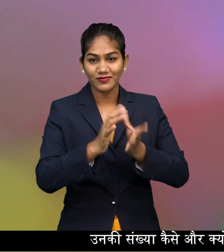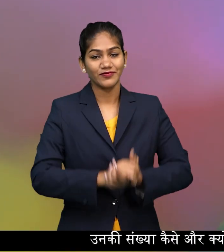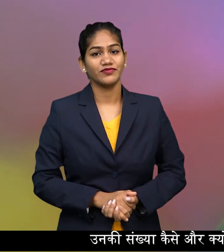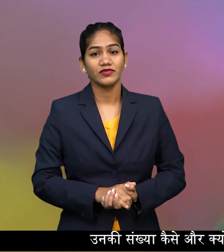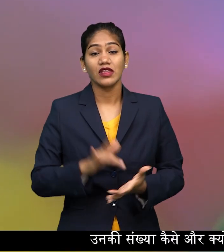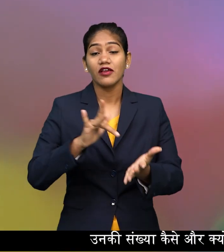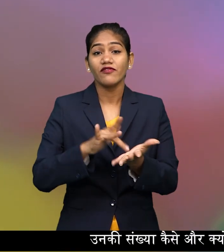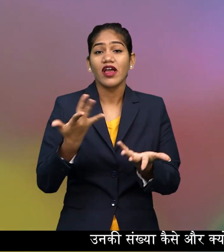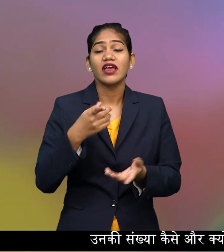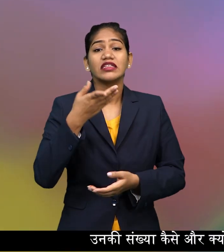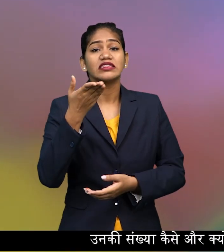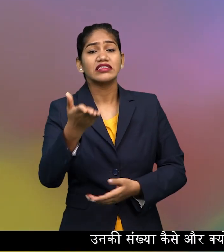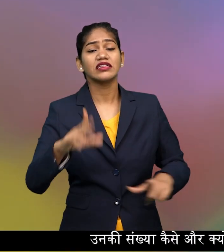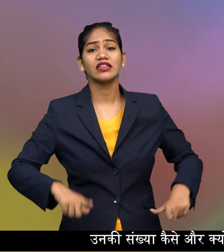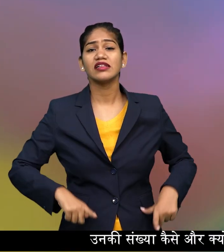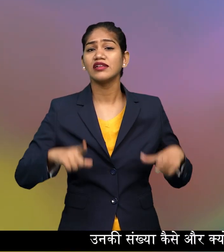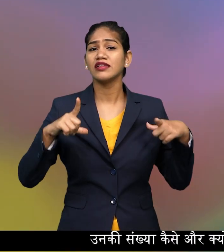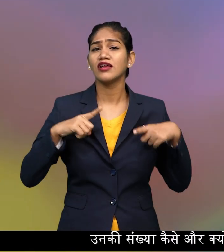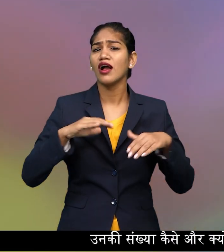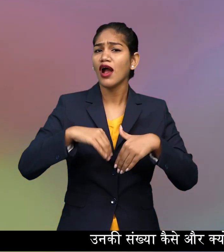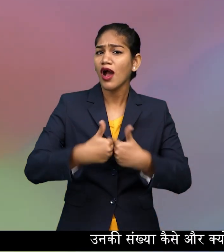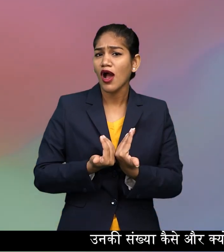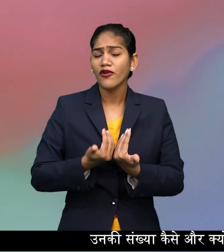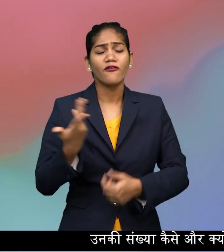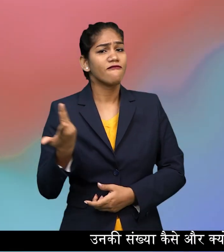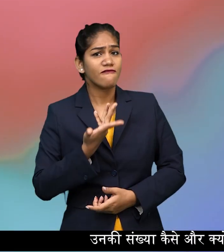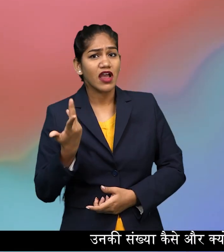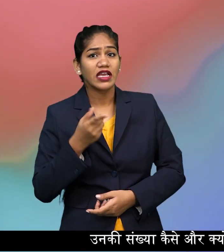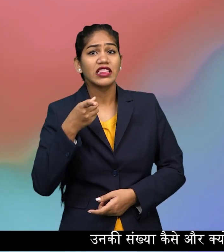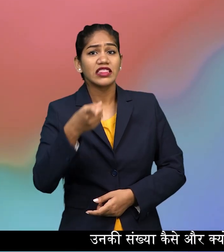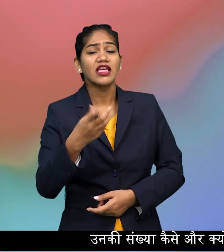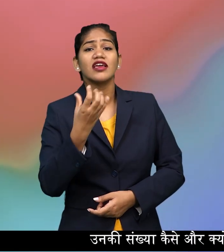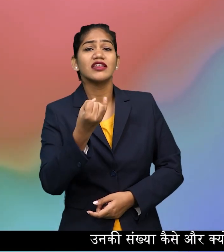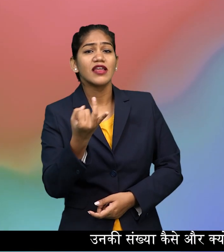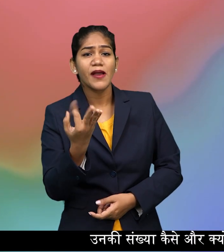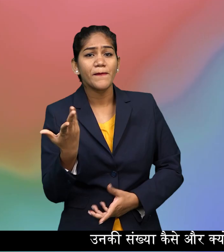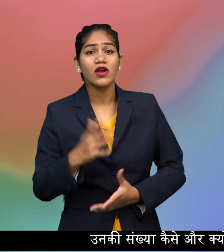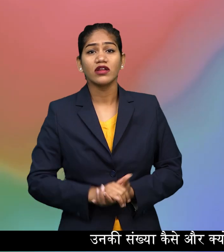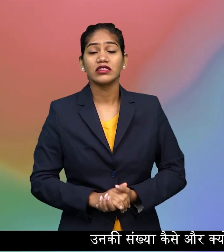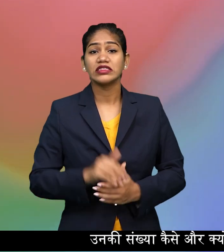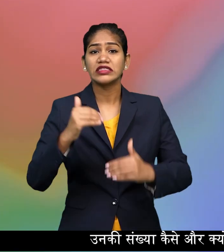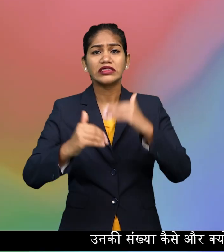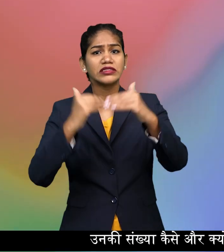उनकी संख्या कैसे और क्यों बढ़ रही है और उनकी विशेषताएं क्या